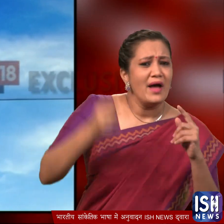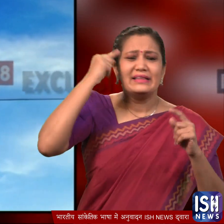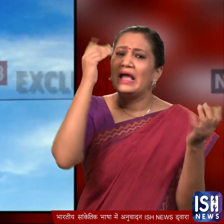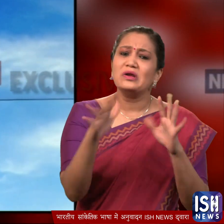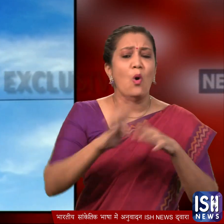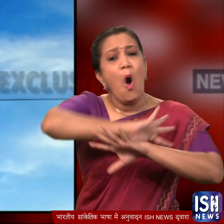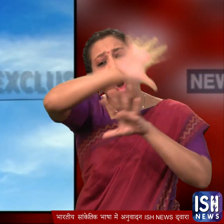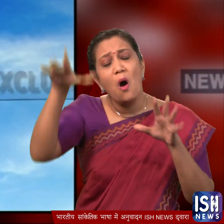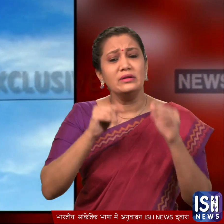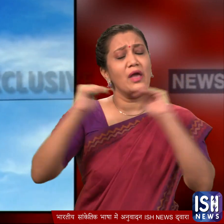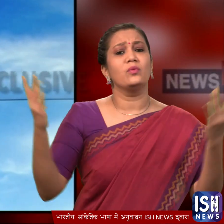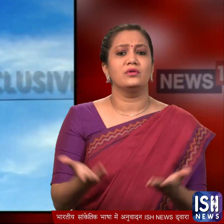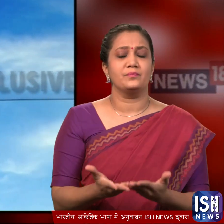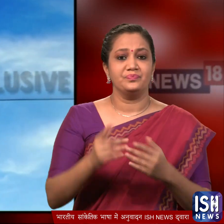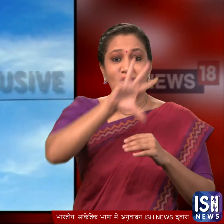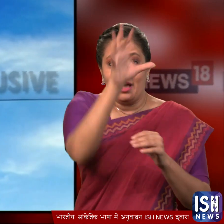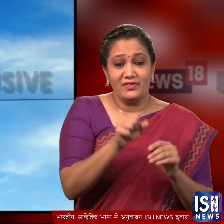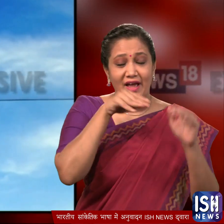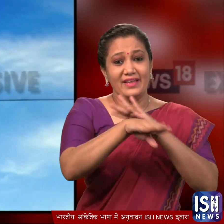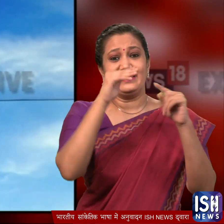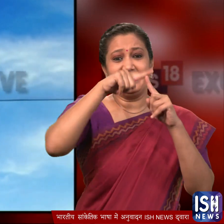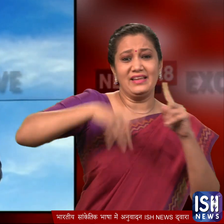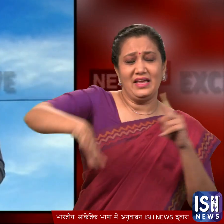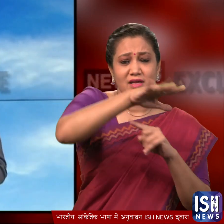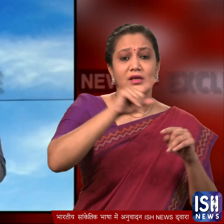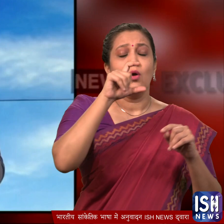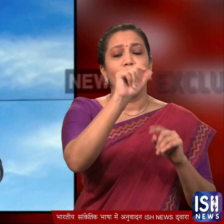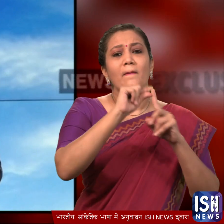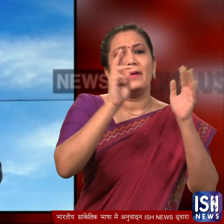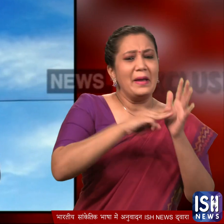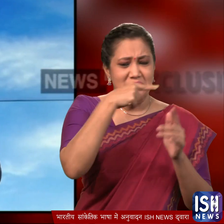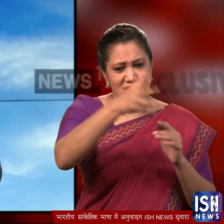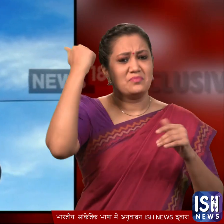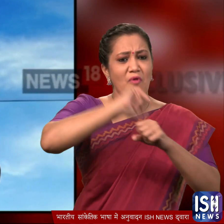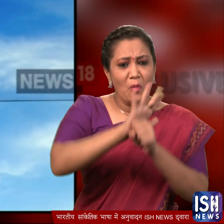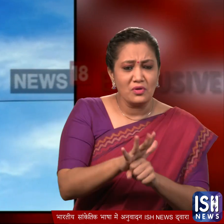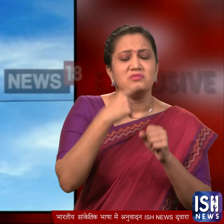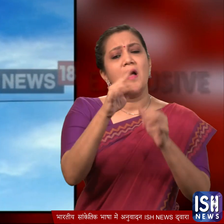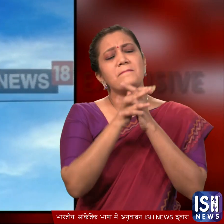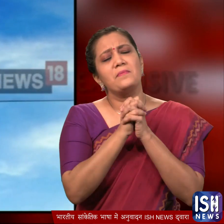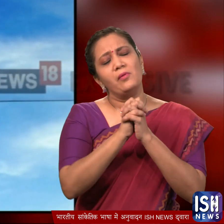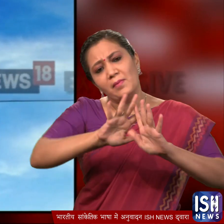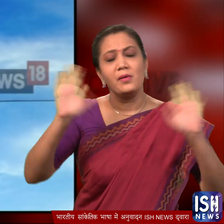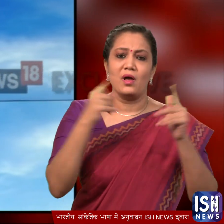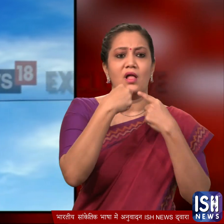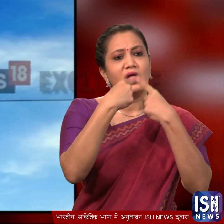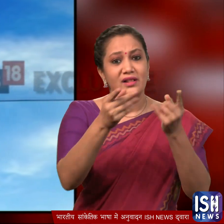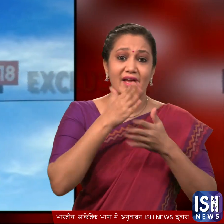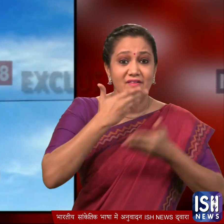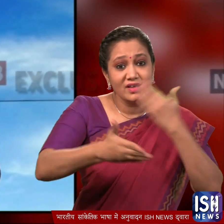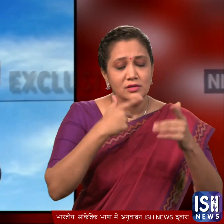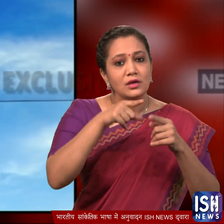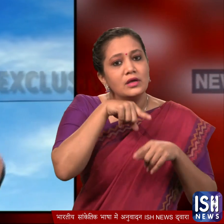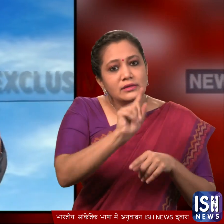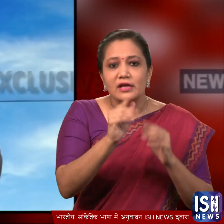अमीरी, गरीबी कुछ नहीं देखता। अफ्रीका में तंजानिया नाम का एक देश है जहां के राष्ट्रपति ने महामारी से बचने के लिए लोगों को प्रार्थना करने की नसीहत